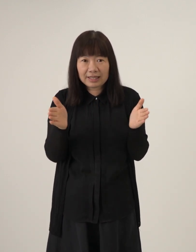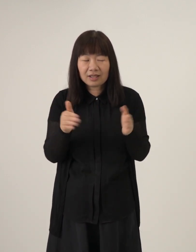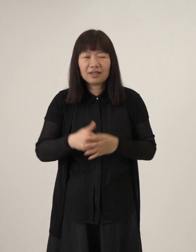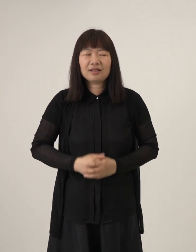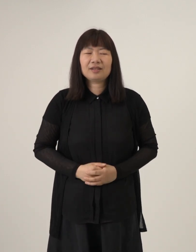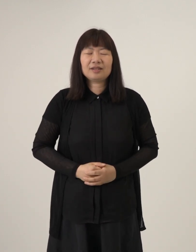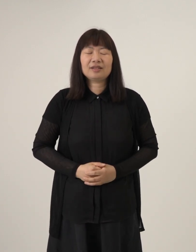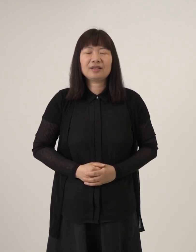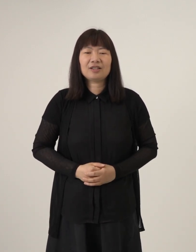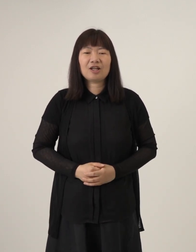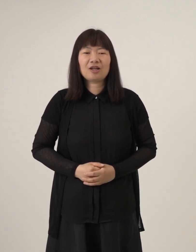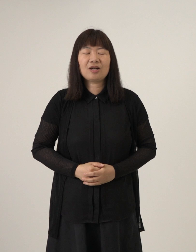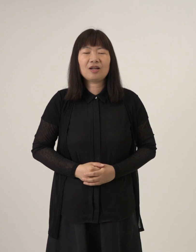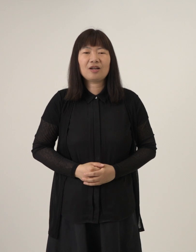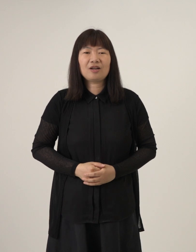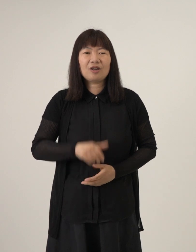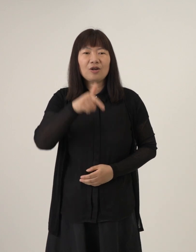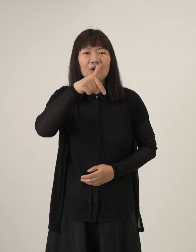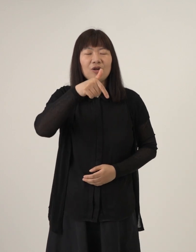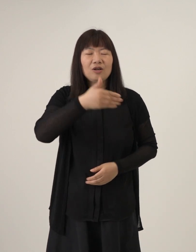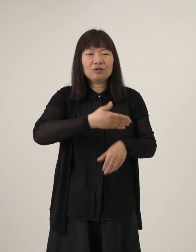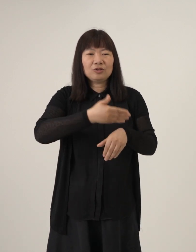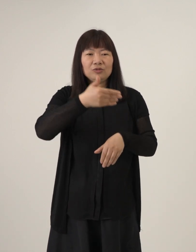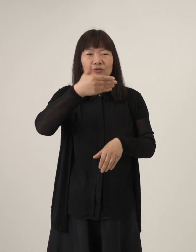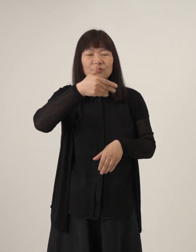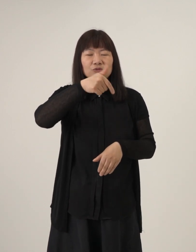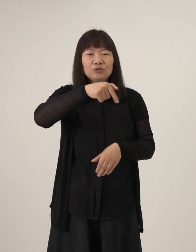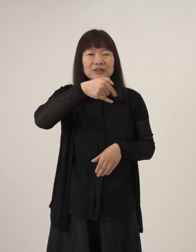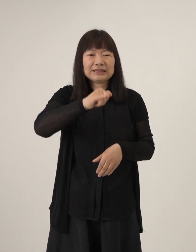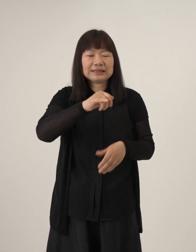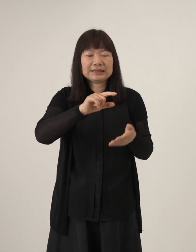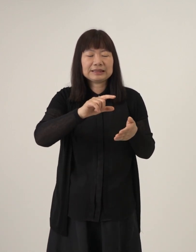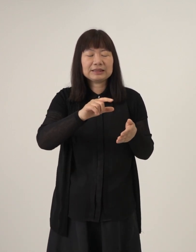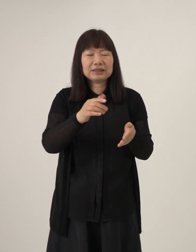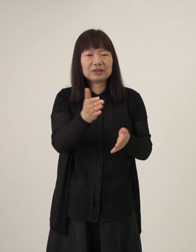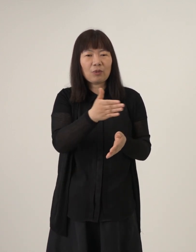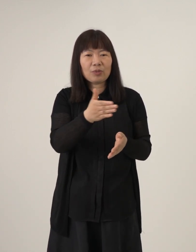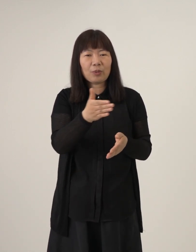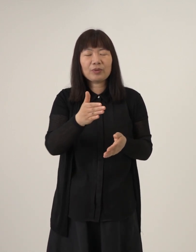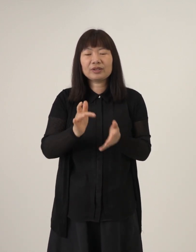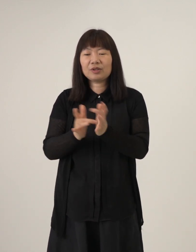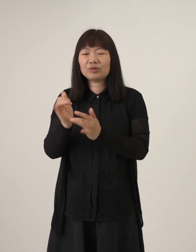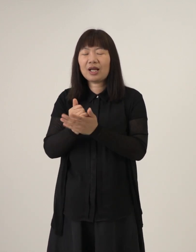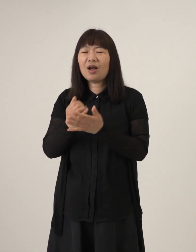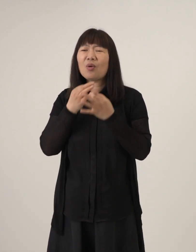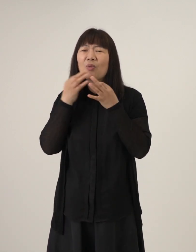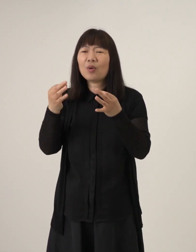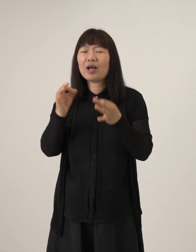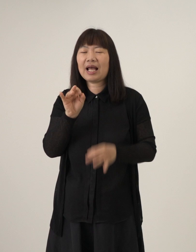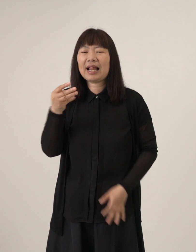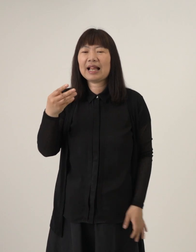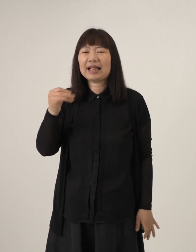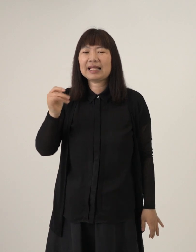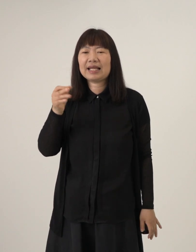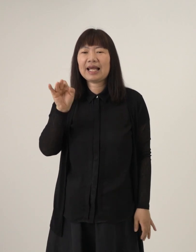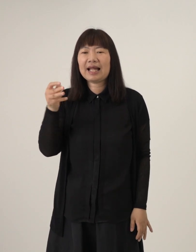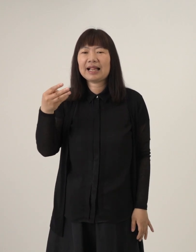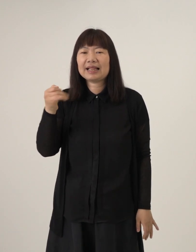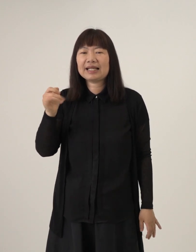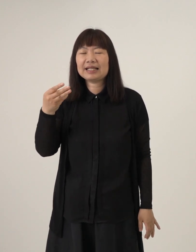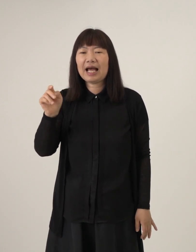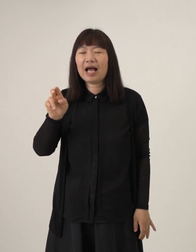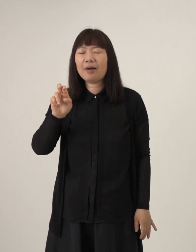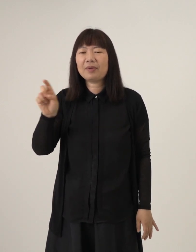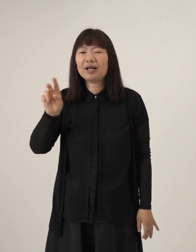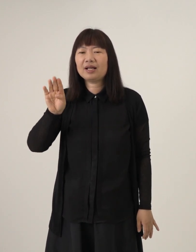시작. 제9시쯤에 예수께서 크게 소리질러 이르시되 엘리 엘리 라마 사박다니 하시니 이는